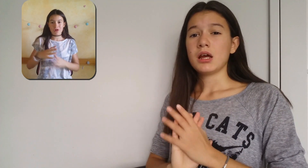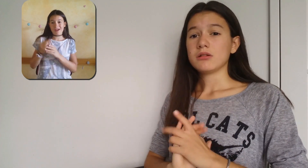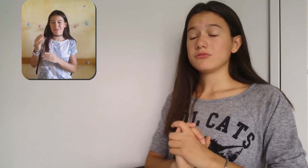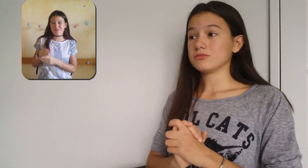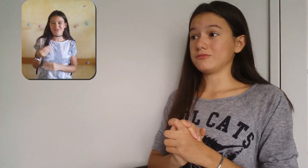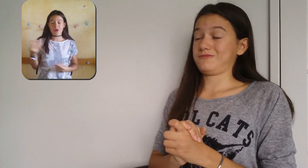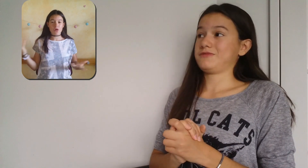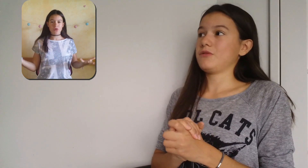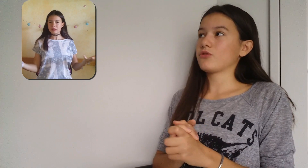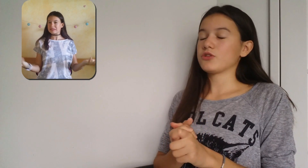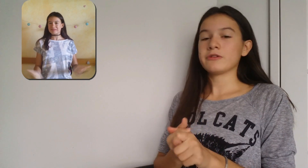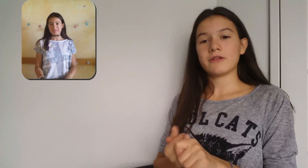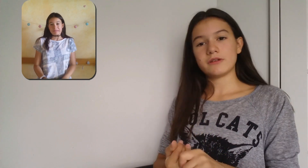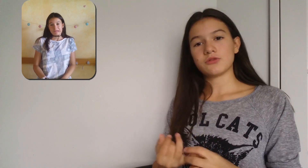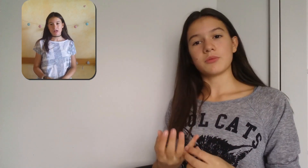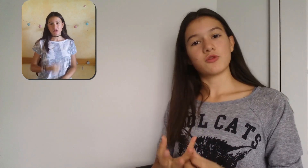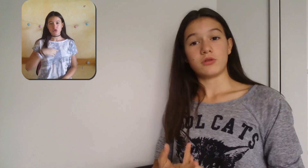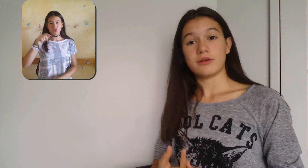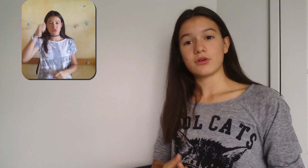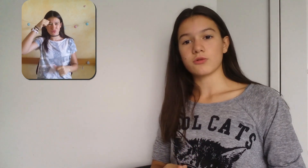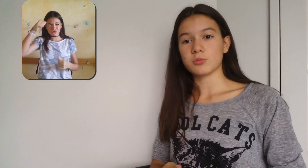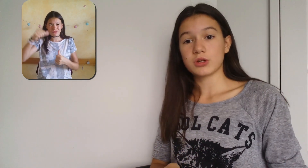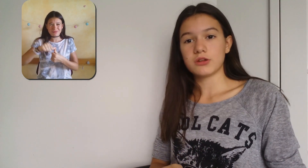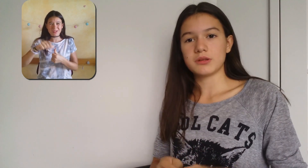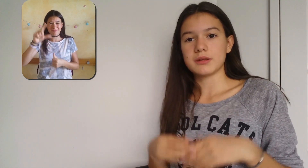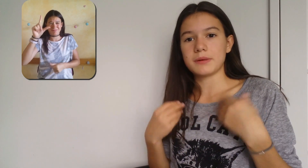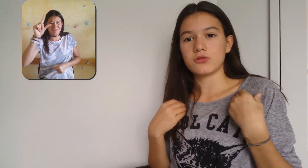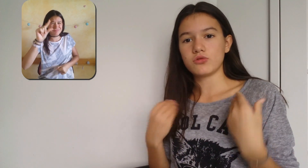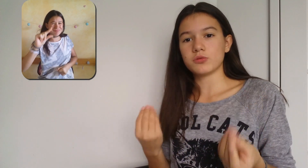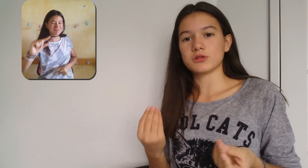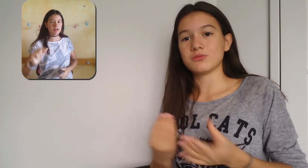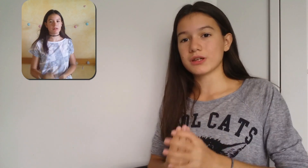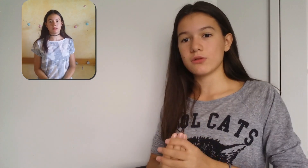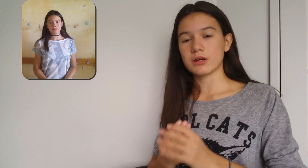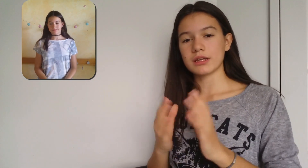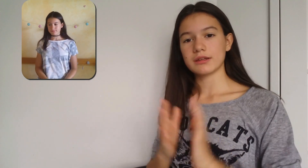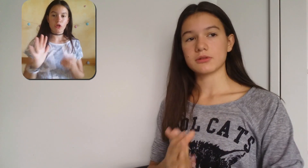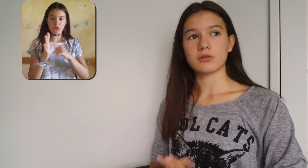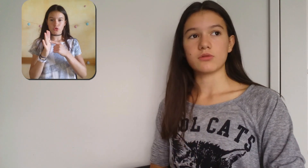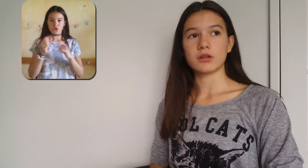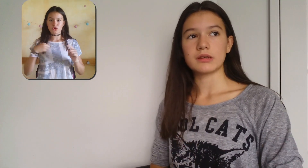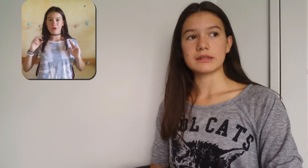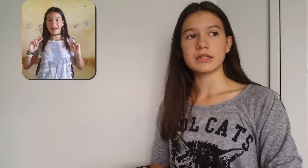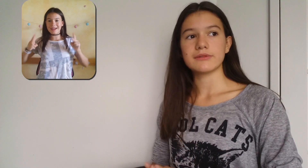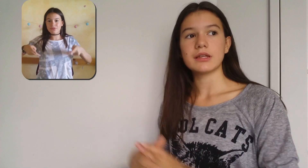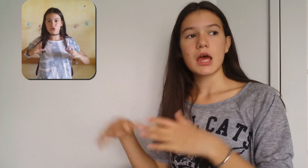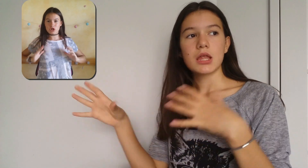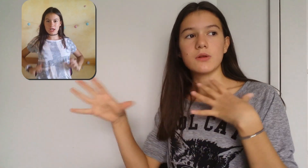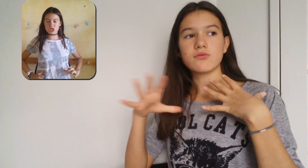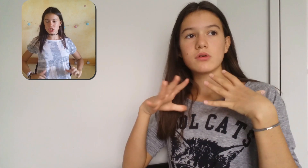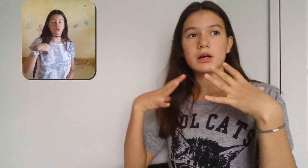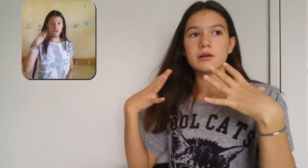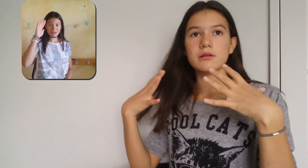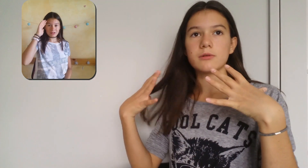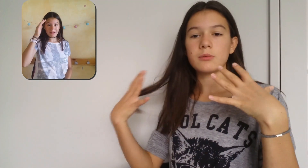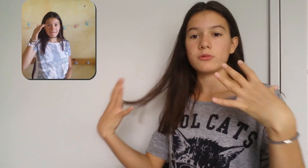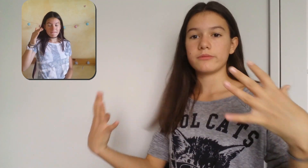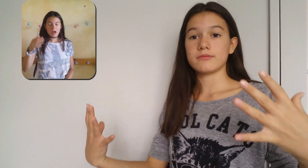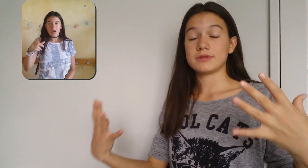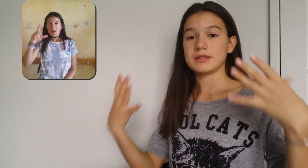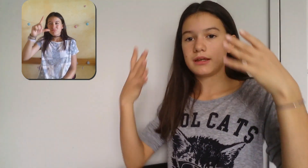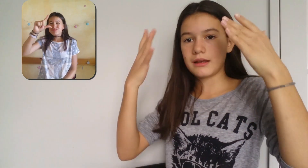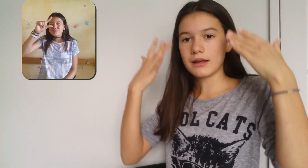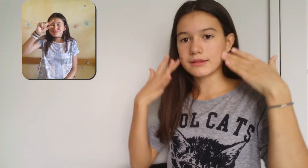Et franchement, ils ont même cru des fois qu'on se moquait d'eux, mais c'était pas du tout pour se moquer. On regardait ça parce que ça nous intéressait en fait. De les voir